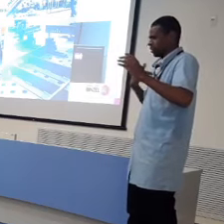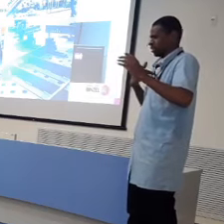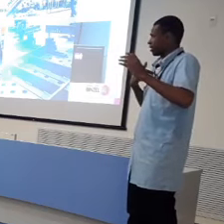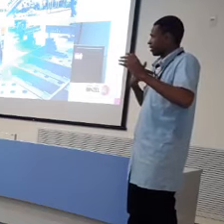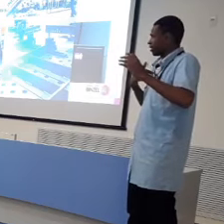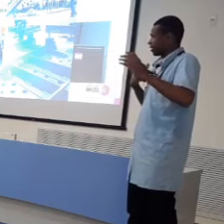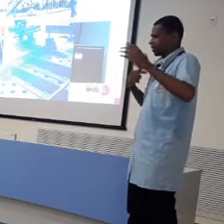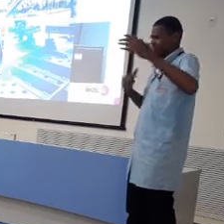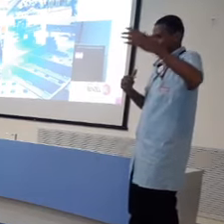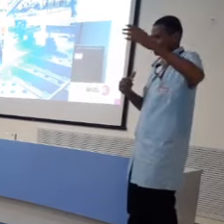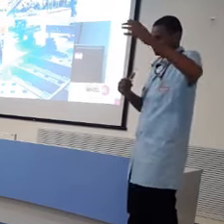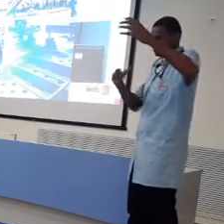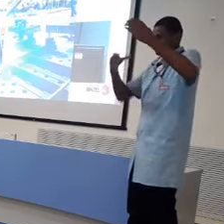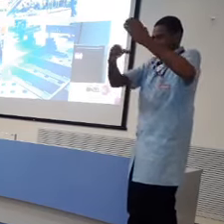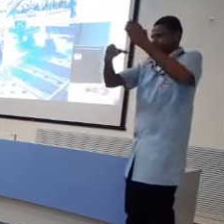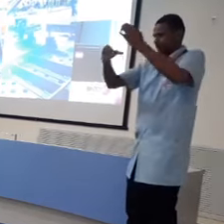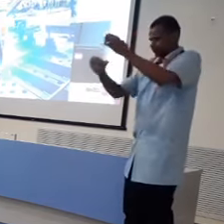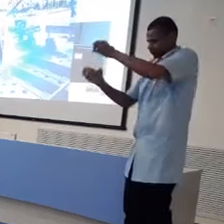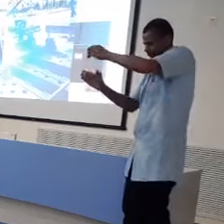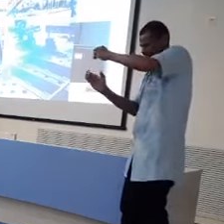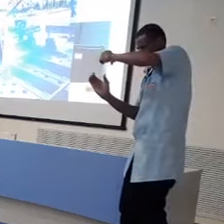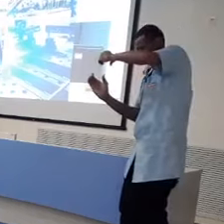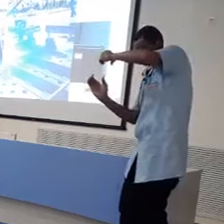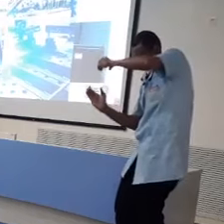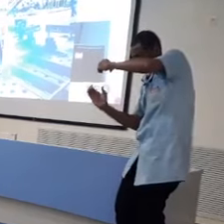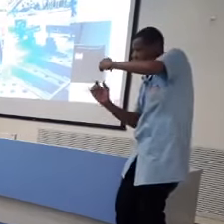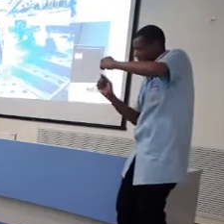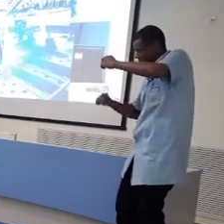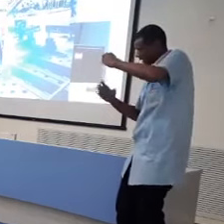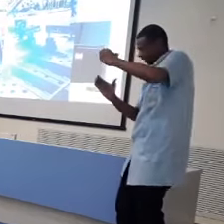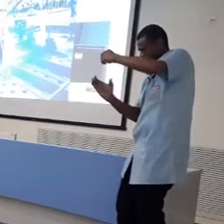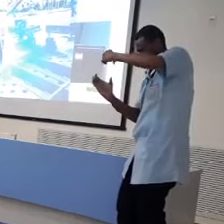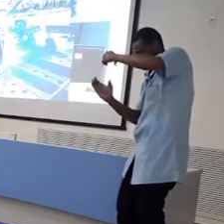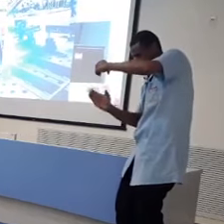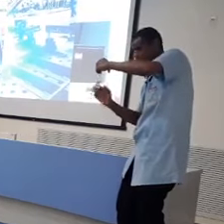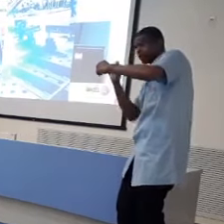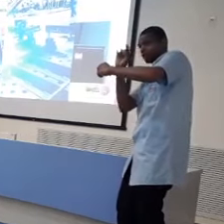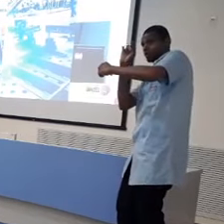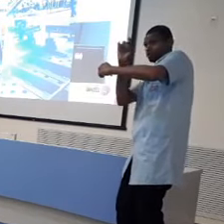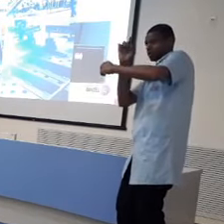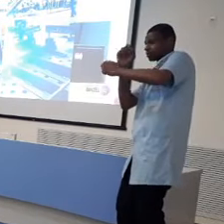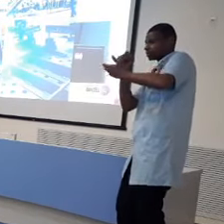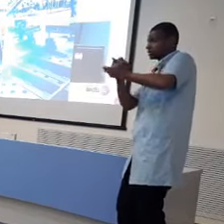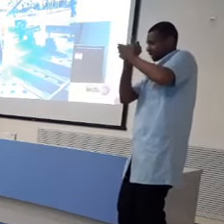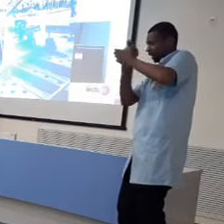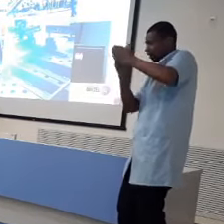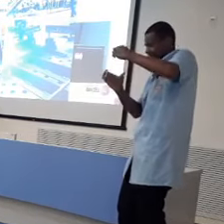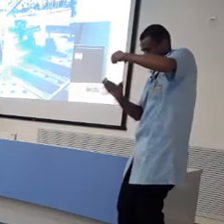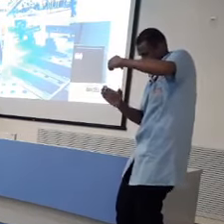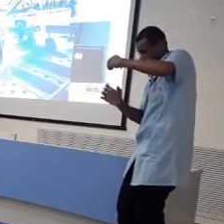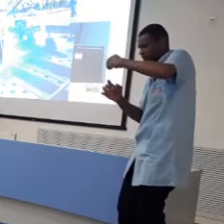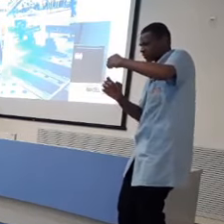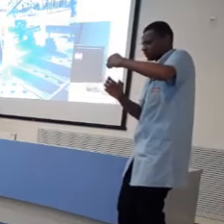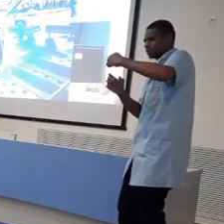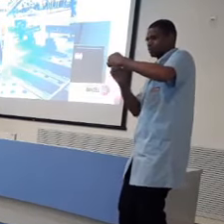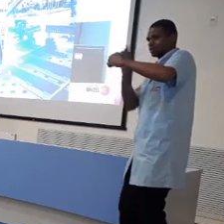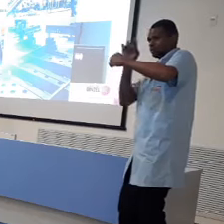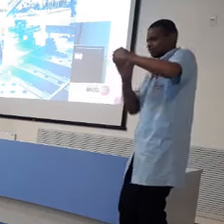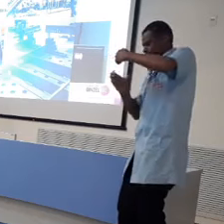fica meio livre. Você com a mão coloca ele num ponto, seleciona, com a mão coloca ele em outro